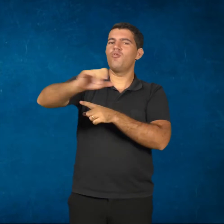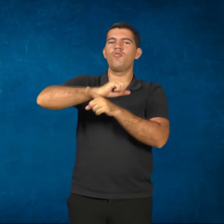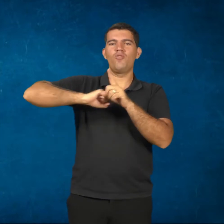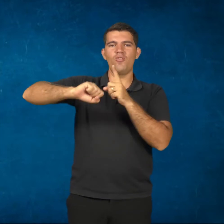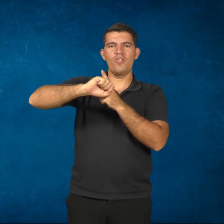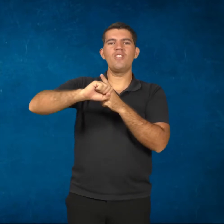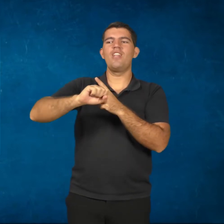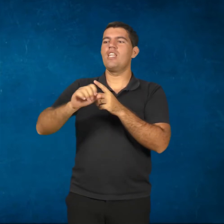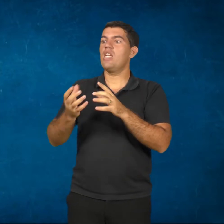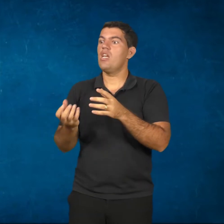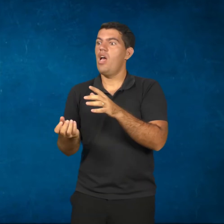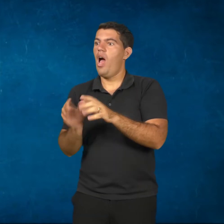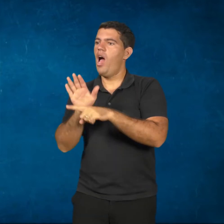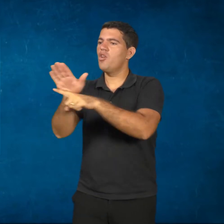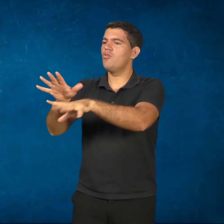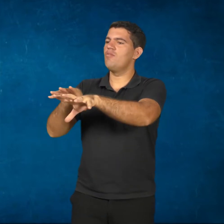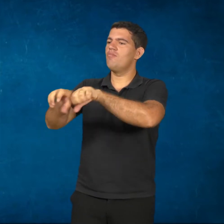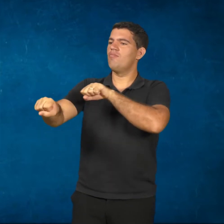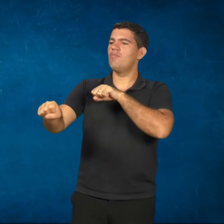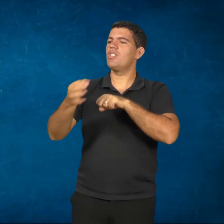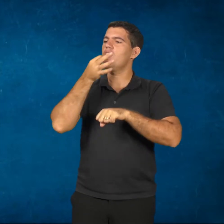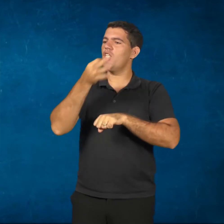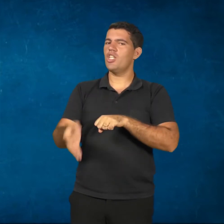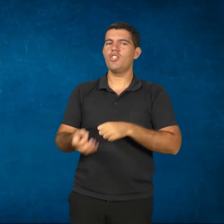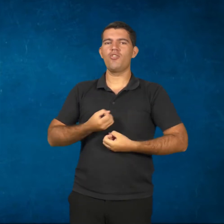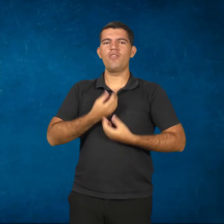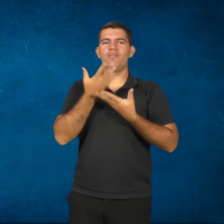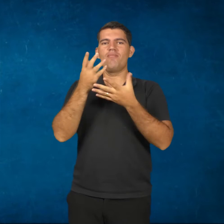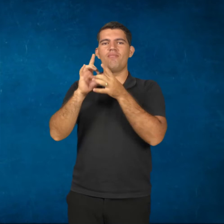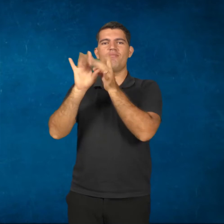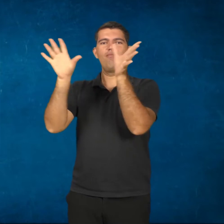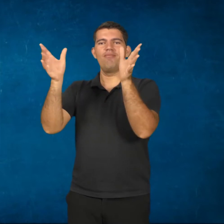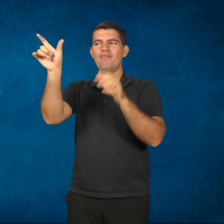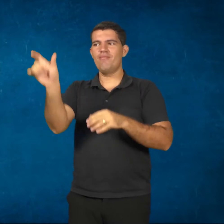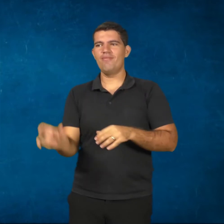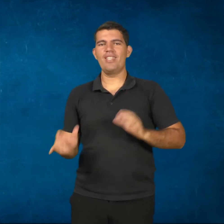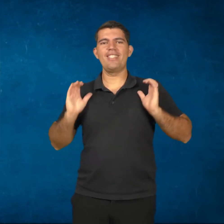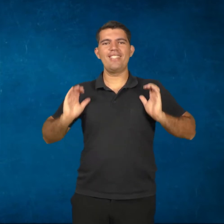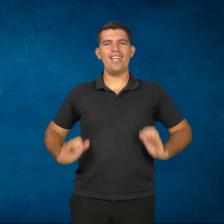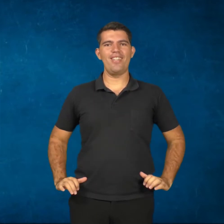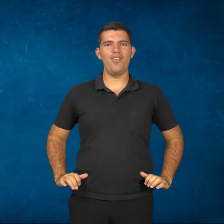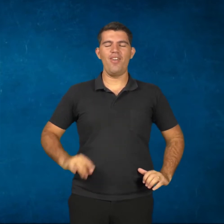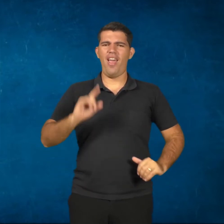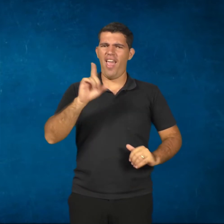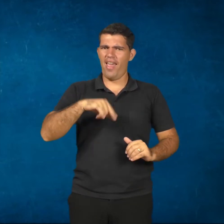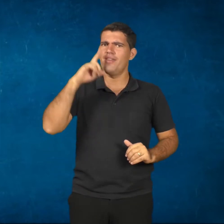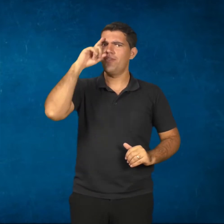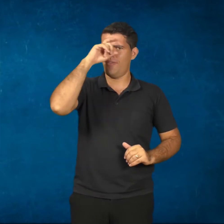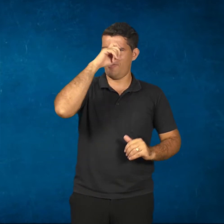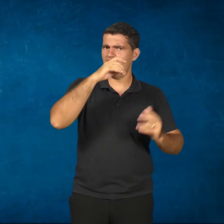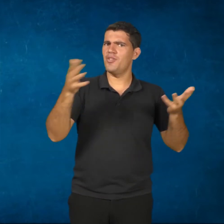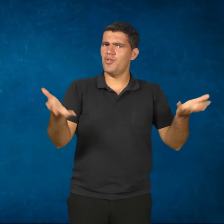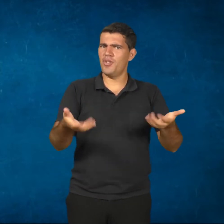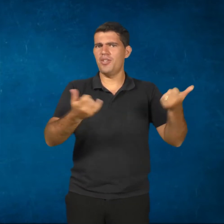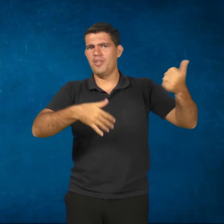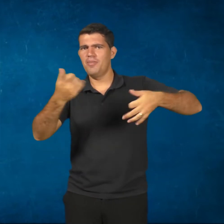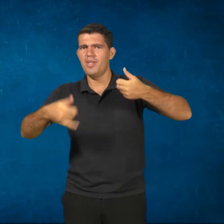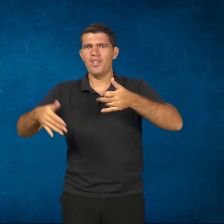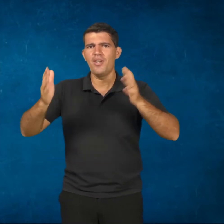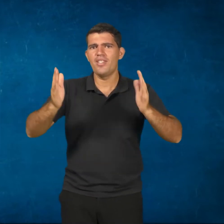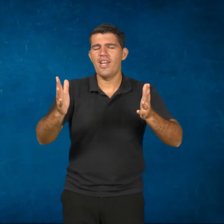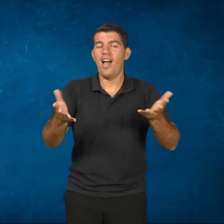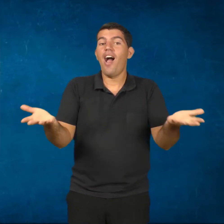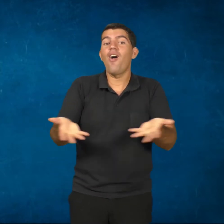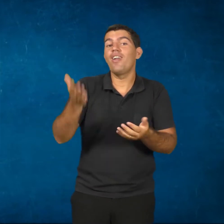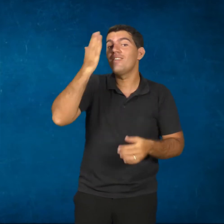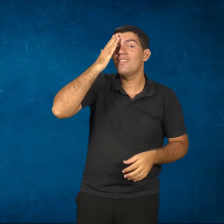forme cidadãos críticos, autônomos e criativos. Esses são alguns dos desafios que vimos hoje. E agora é hora de saber